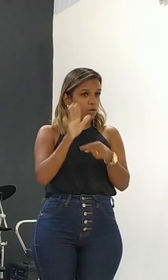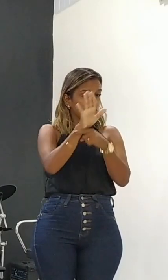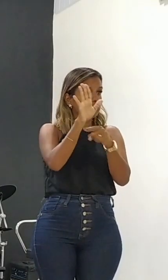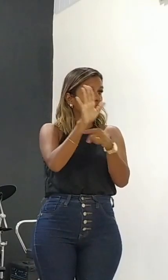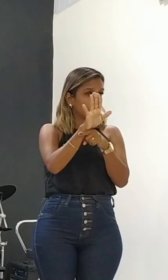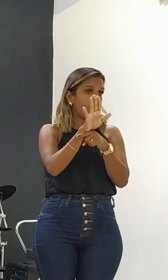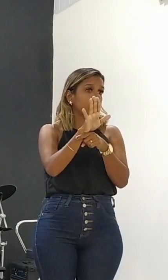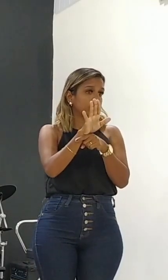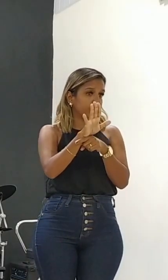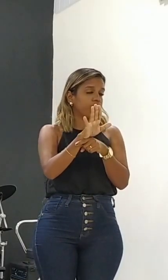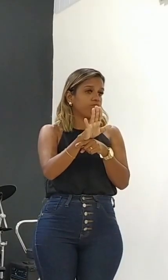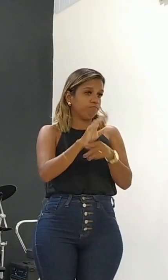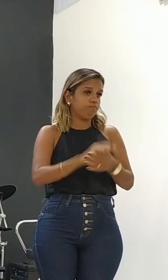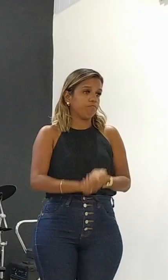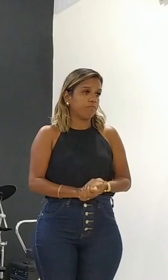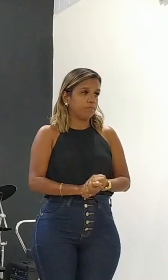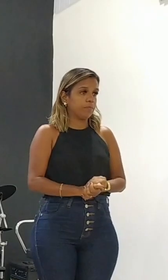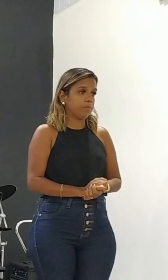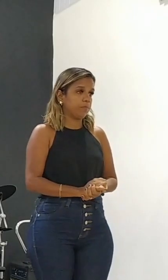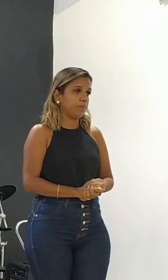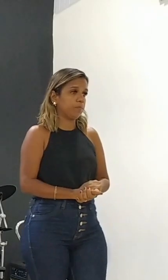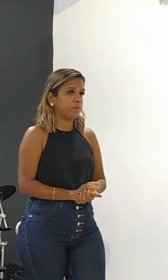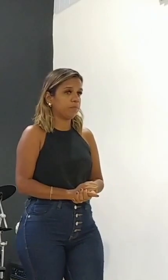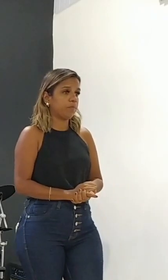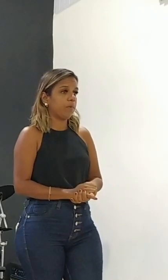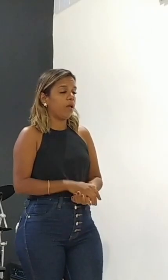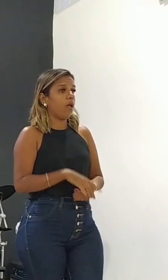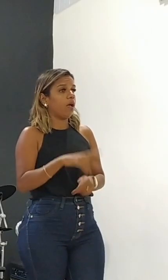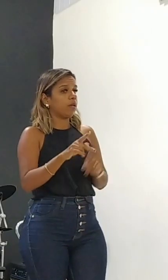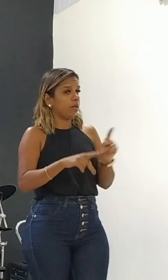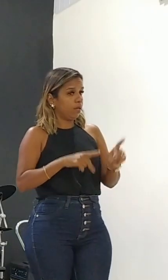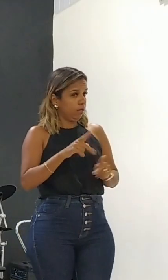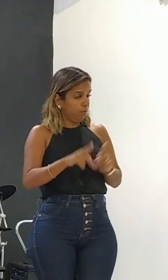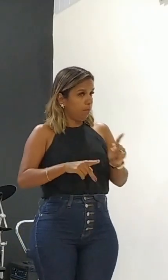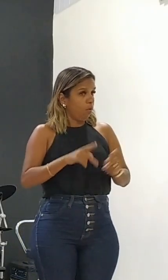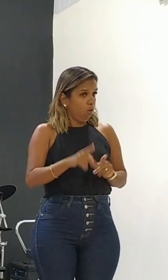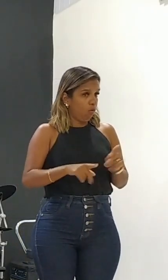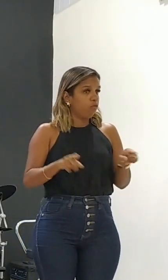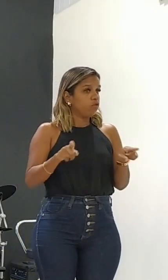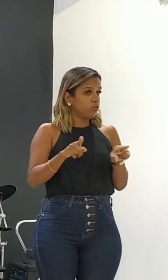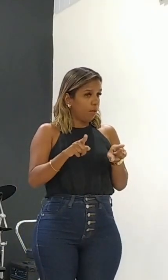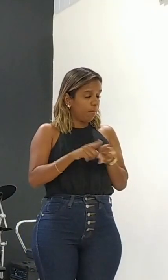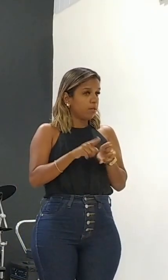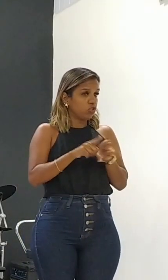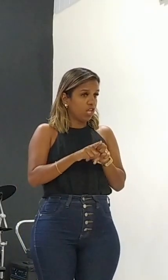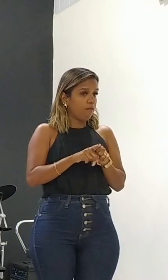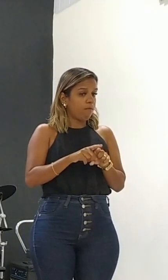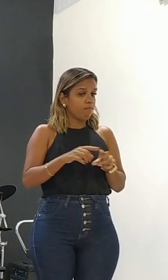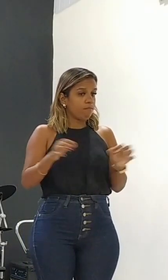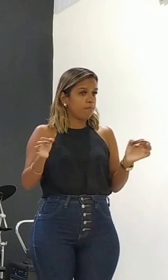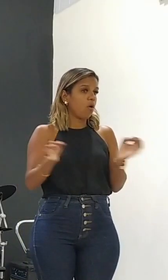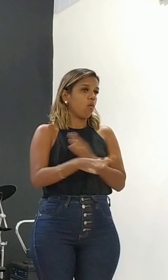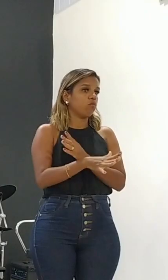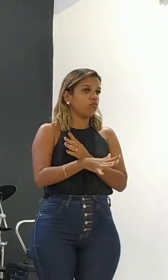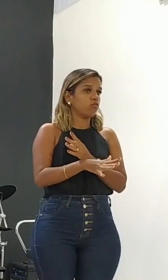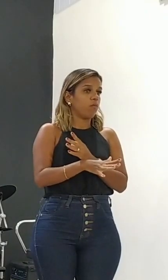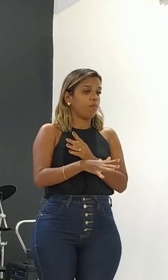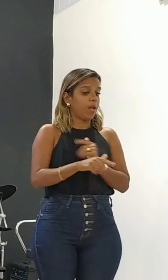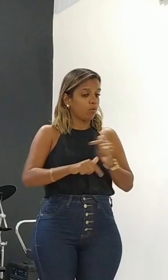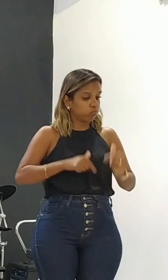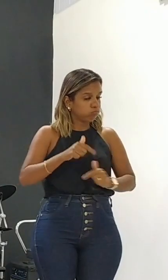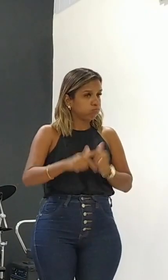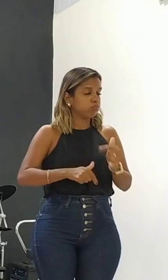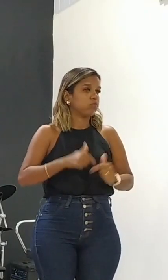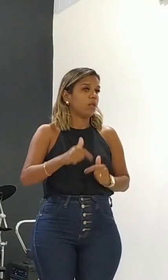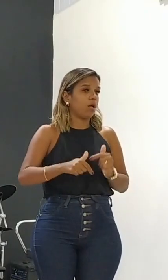que estar preparados para qualquer situação. Eles estavam preparados tanto para fazer a obra, quanto para lutar. Numa mão eles